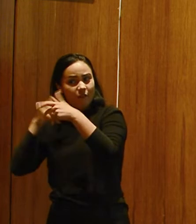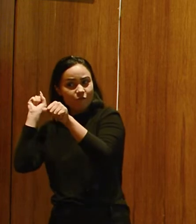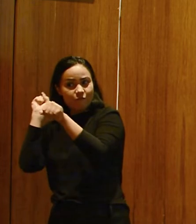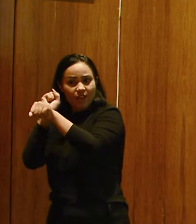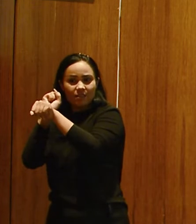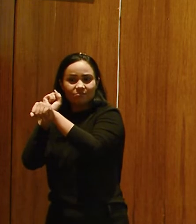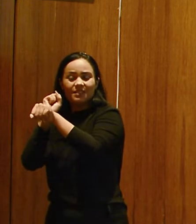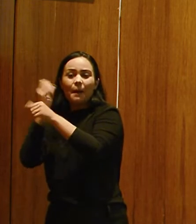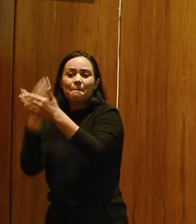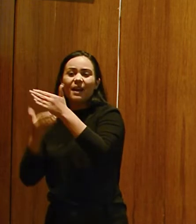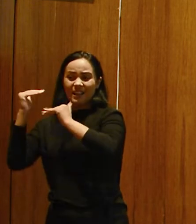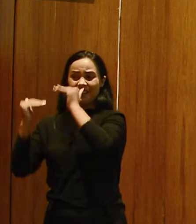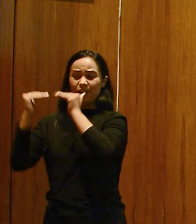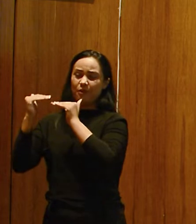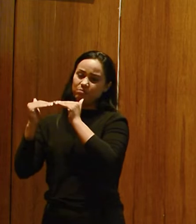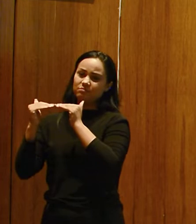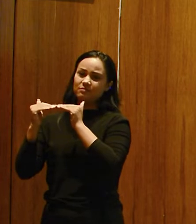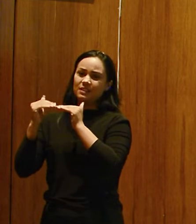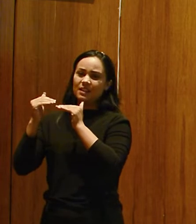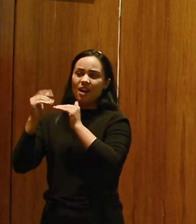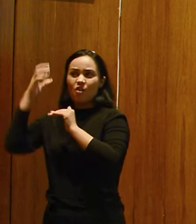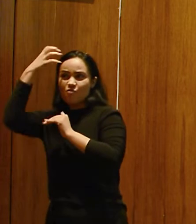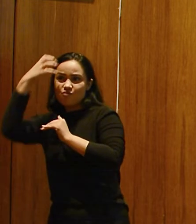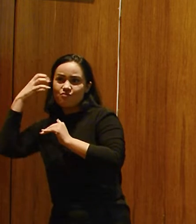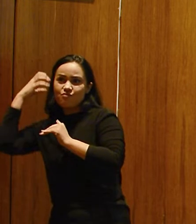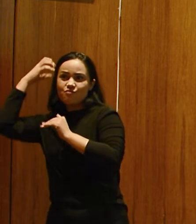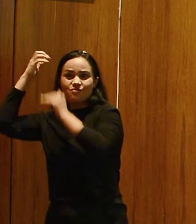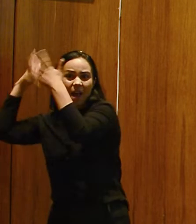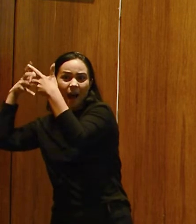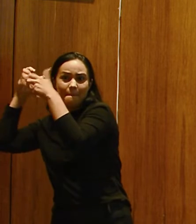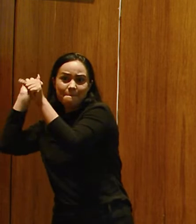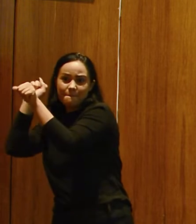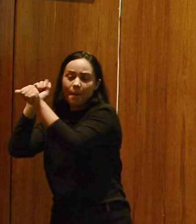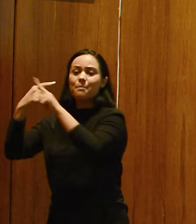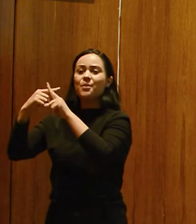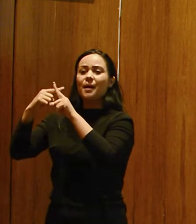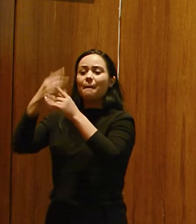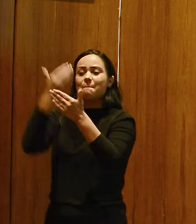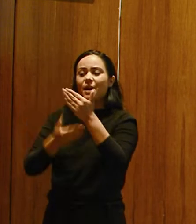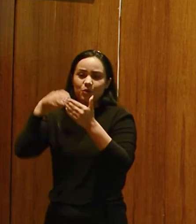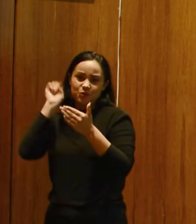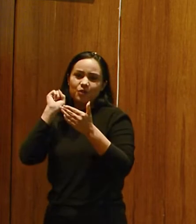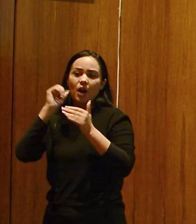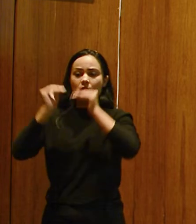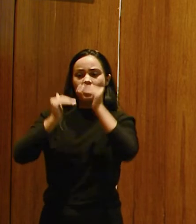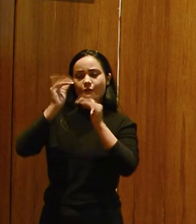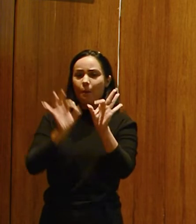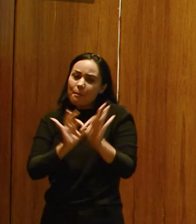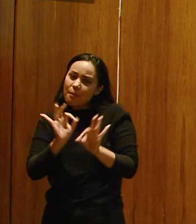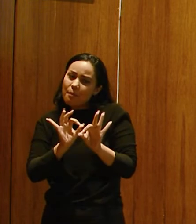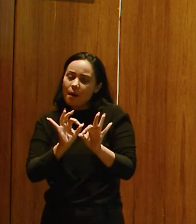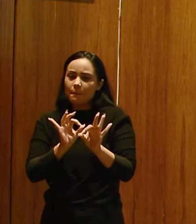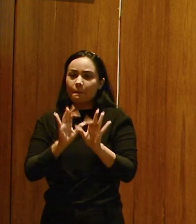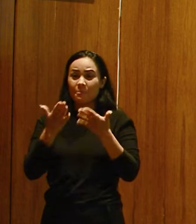atrofia com perdas de nível moderado. Regiões cerebrais são atrofiadas por causa de uma perda auditiva de nível moderado.